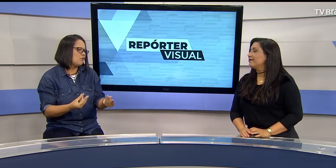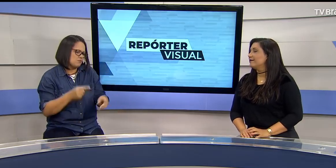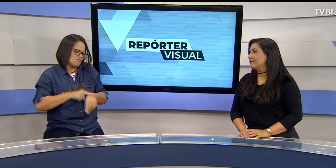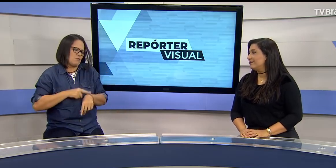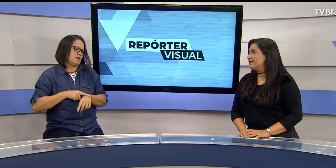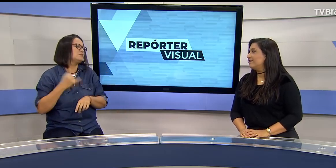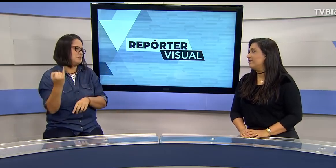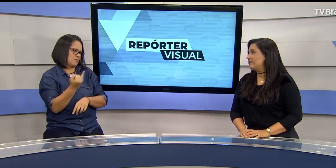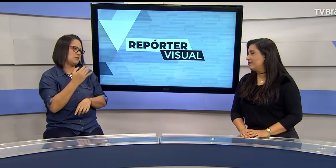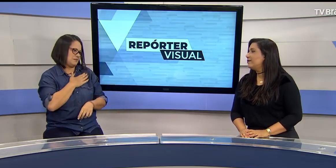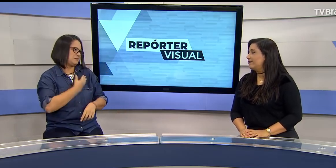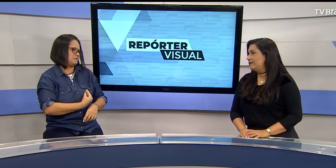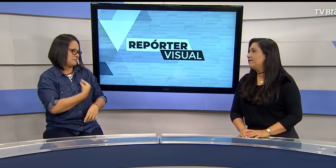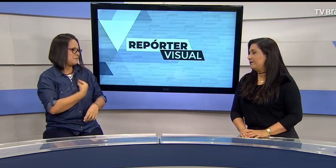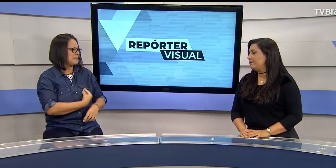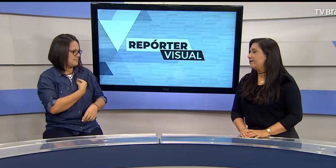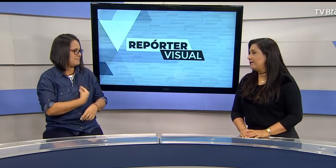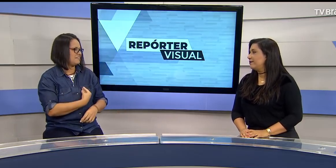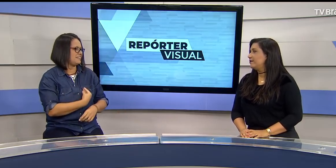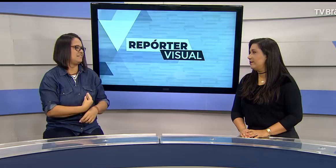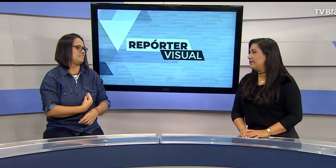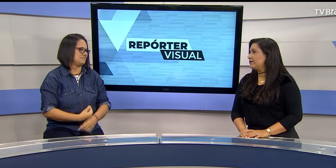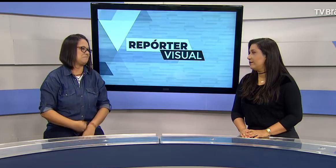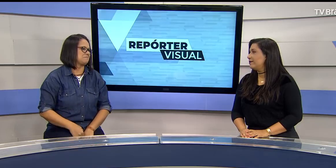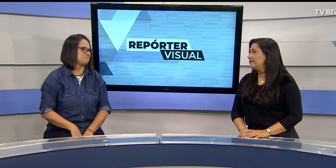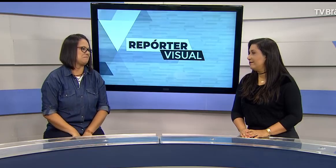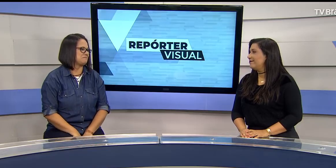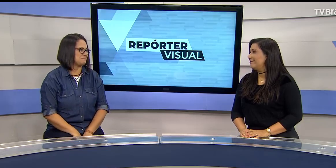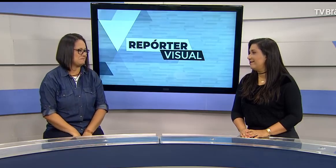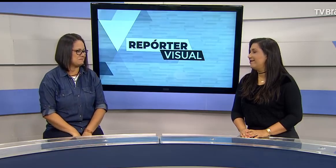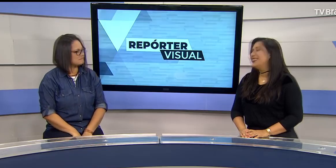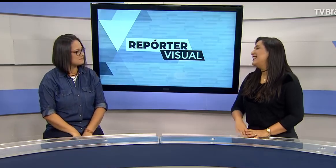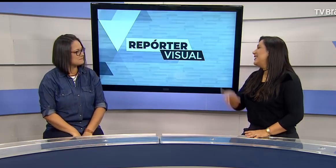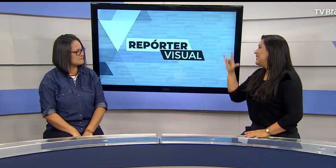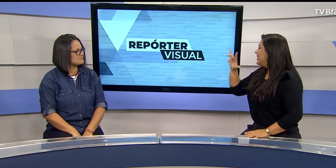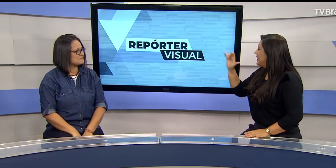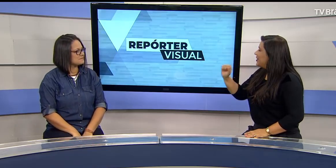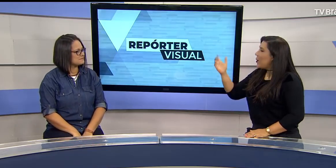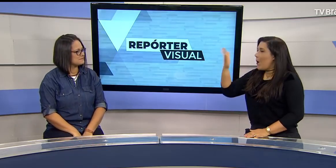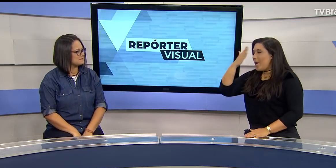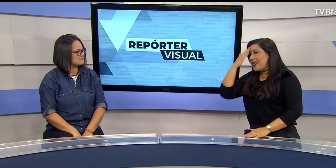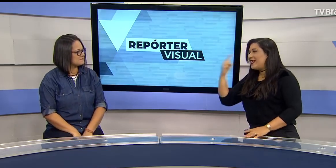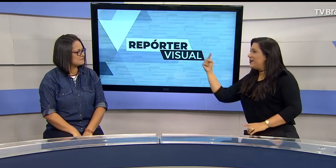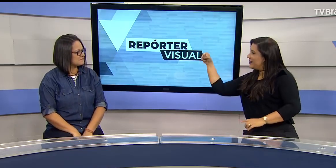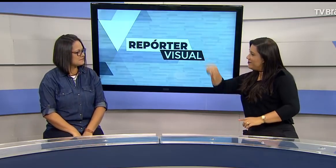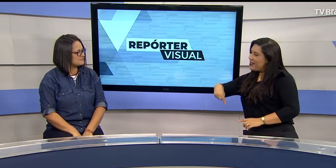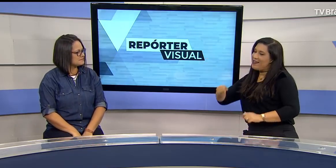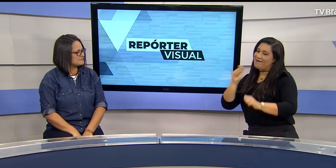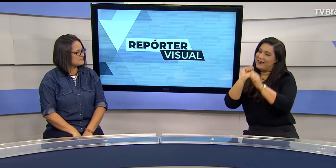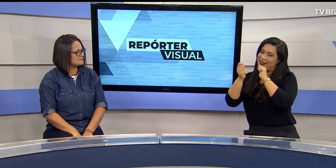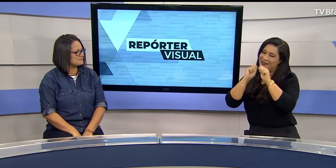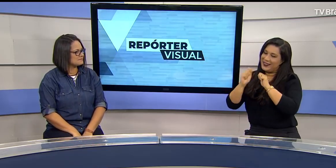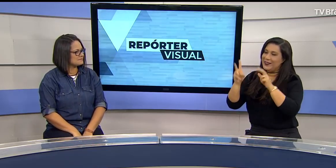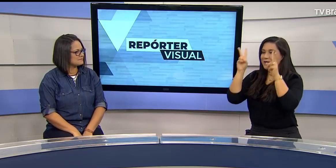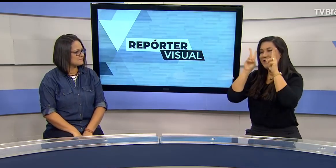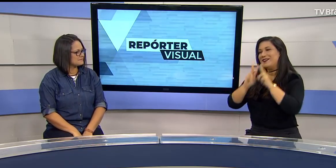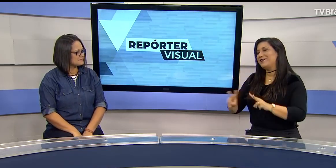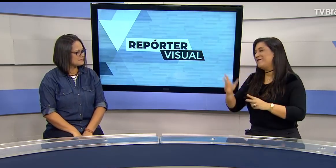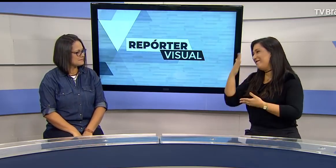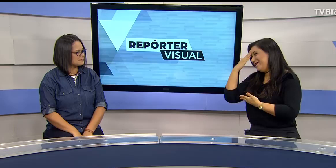emocionante demais, um dos momentos mais importantes da minha vida. Elisângela, muito obrigada por sua participação aqui no